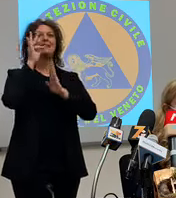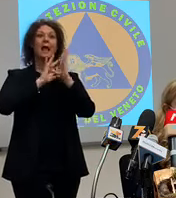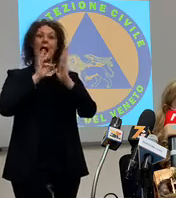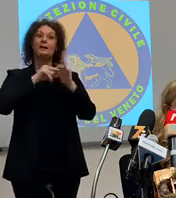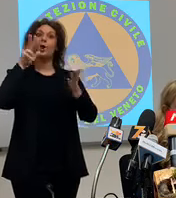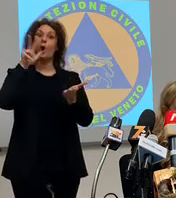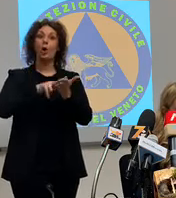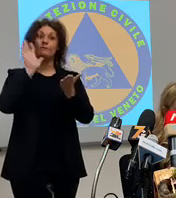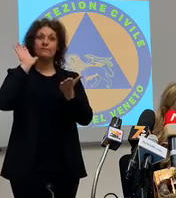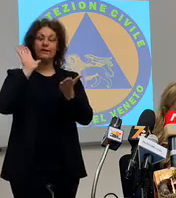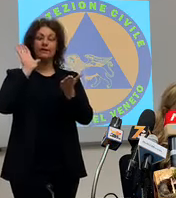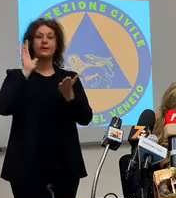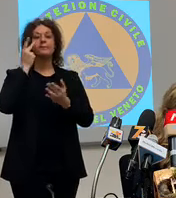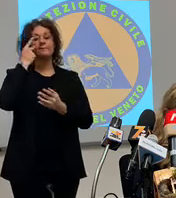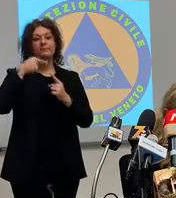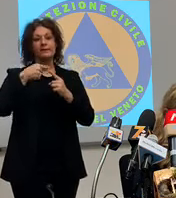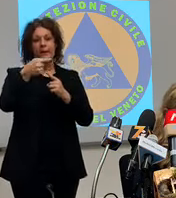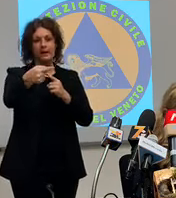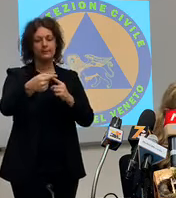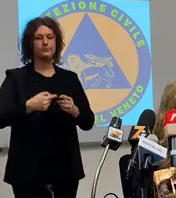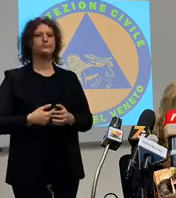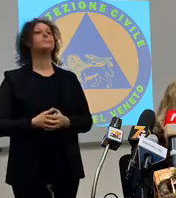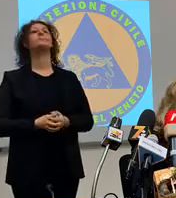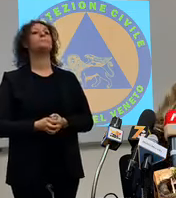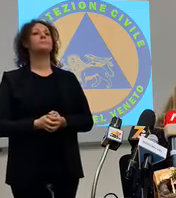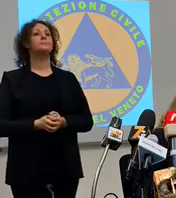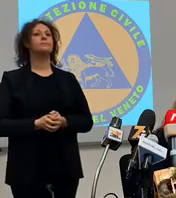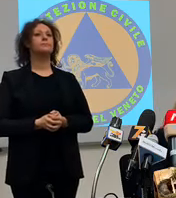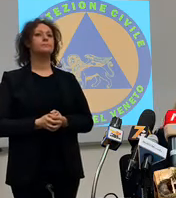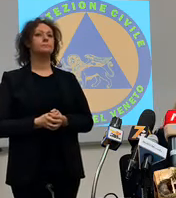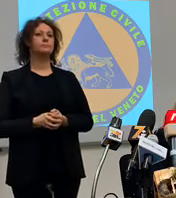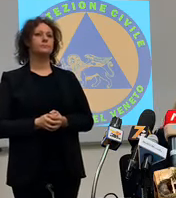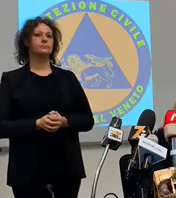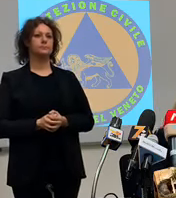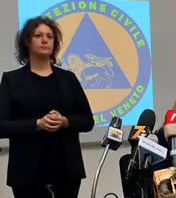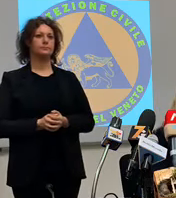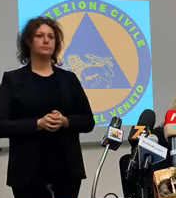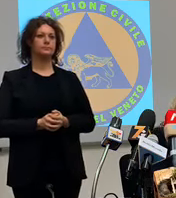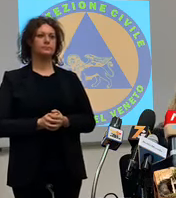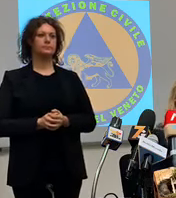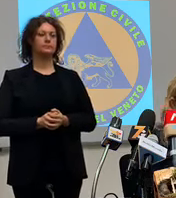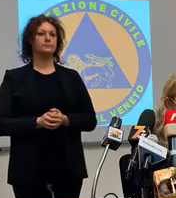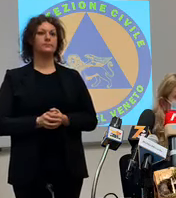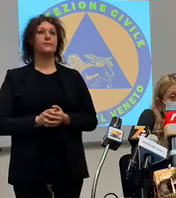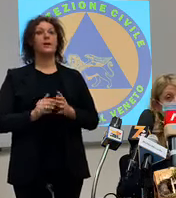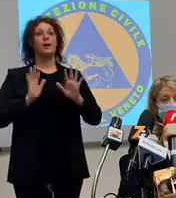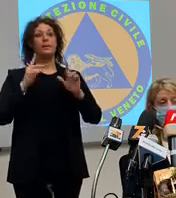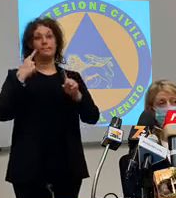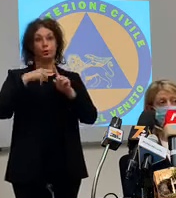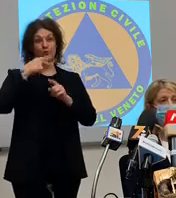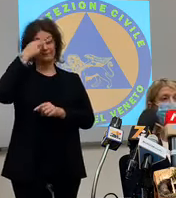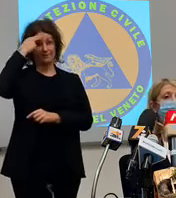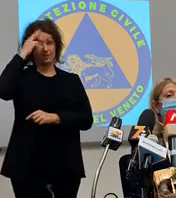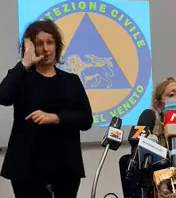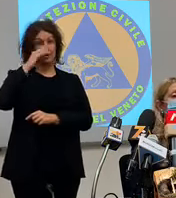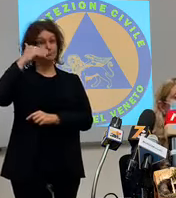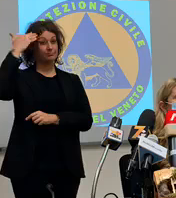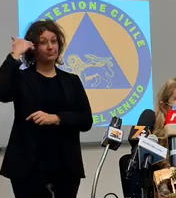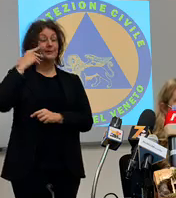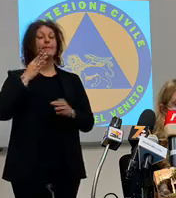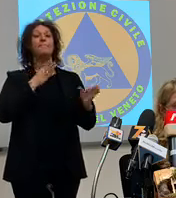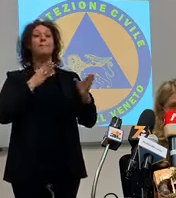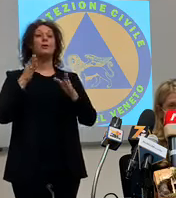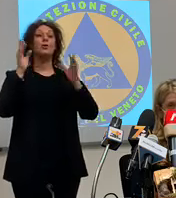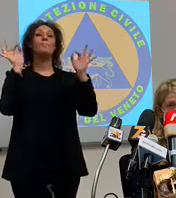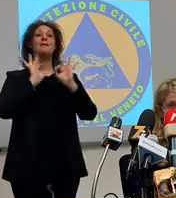arrivano questi dati ci daranno un'idea però abbiamo Sì infatti C'era anche il lockdown quindi l'effetto